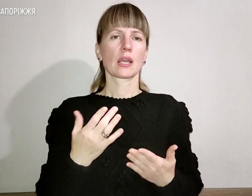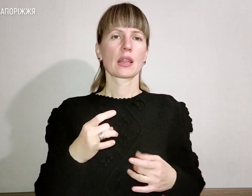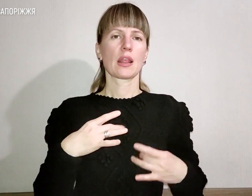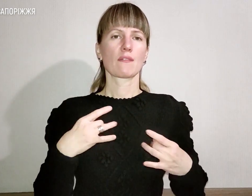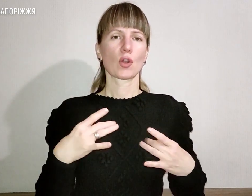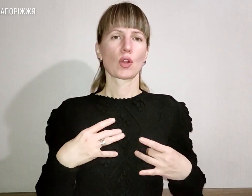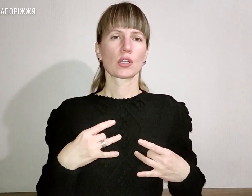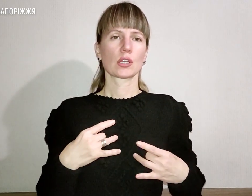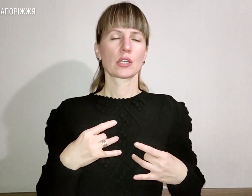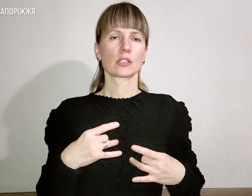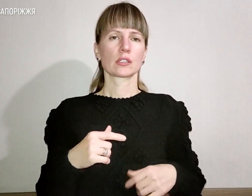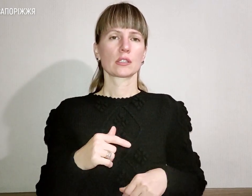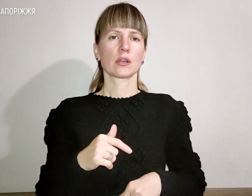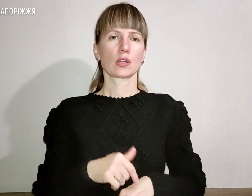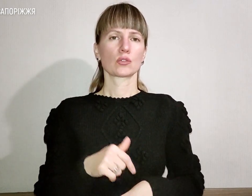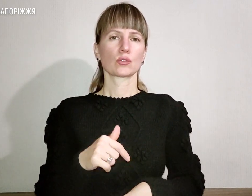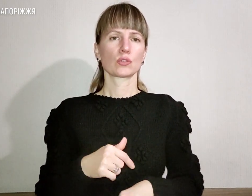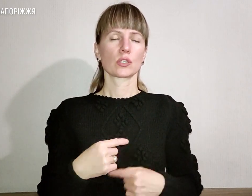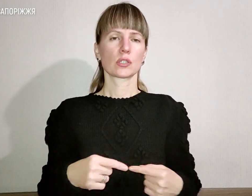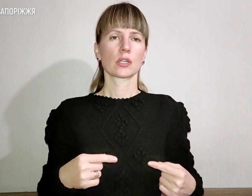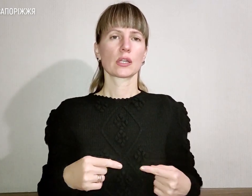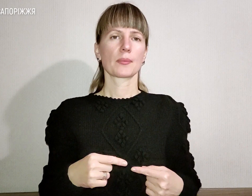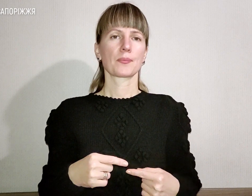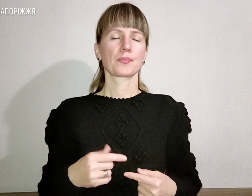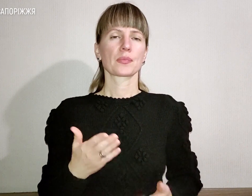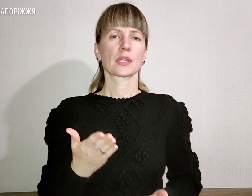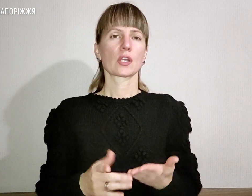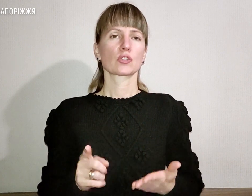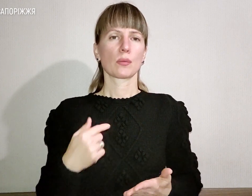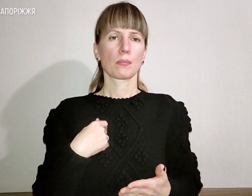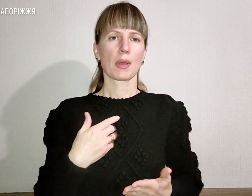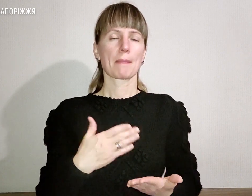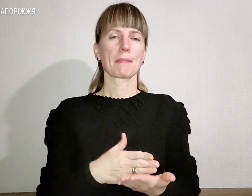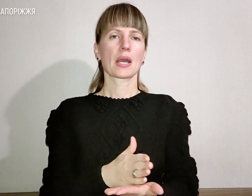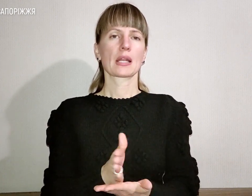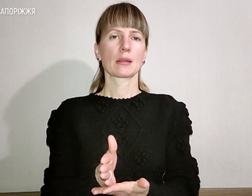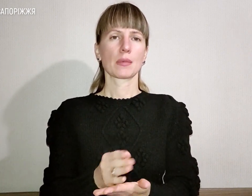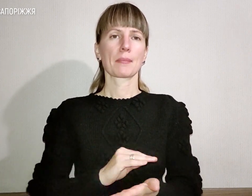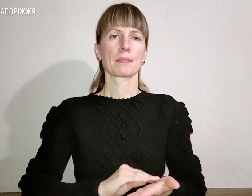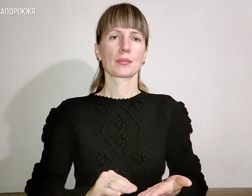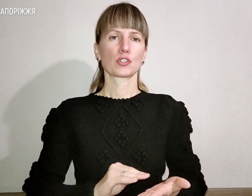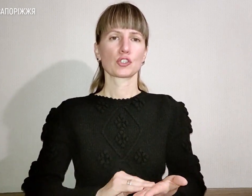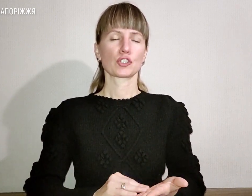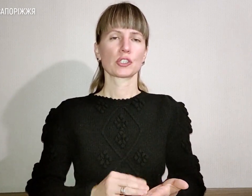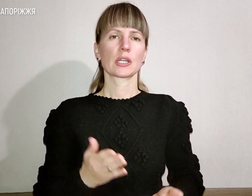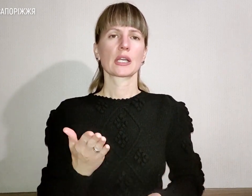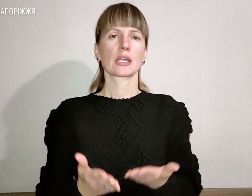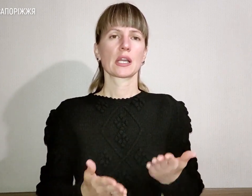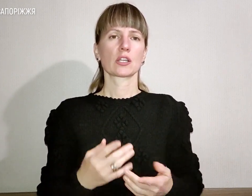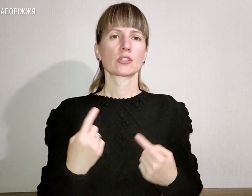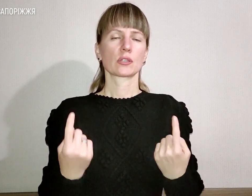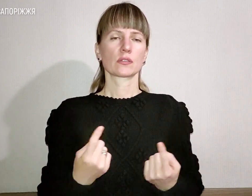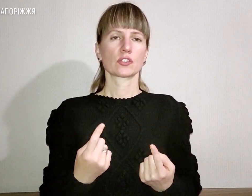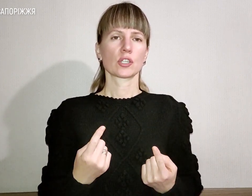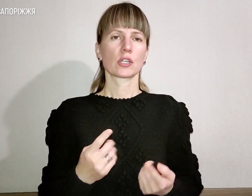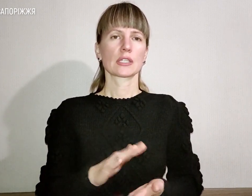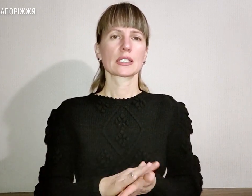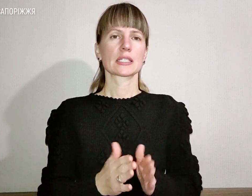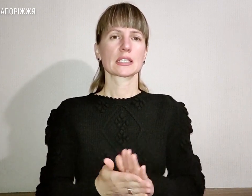неврологічної симптоматики. Тобто, в принципі, якщо що, ми перенаправляємо, пишіть. Якщо, звичайно, стан видається